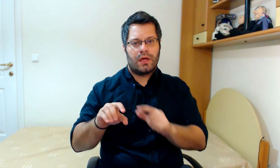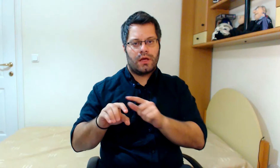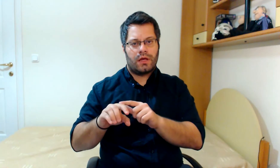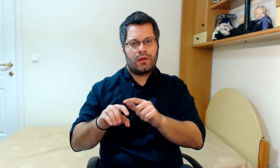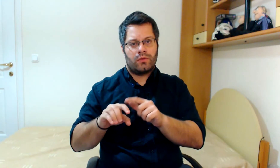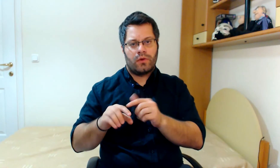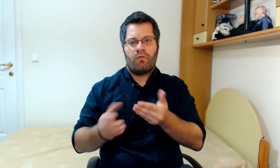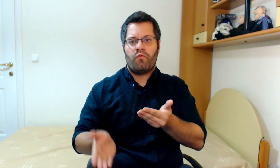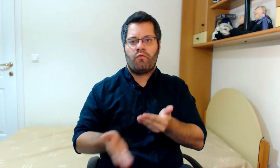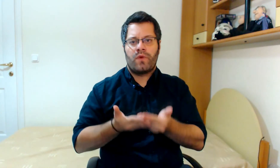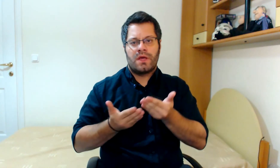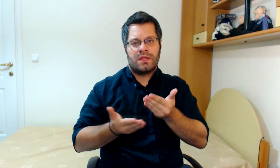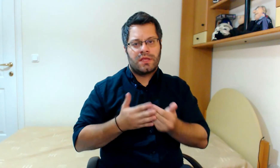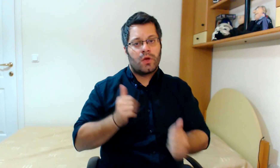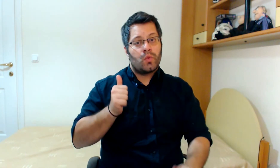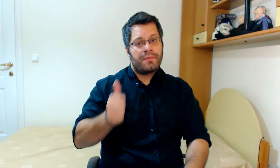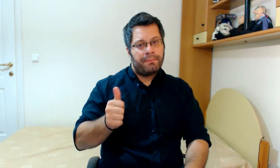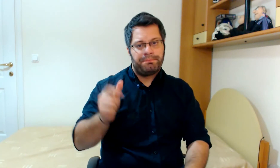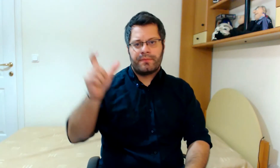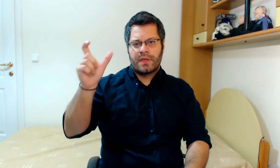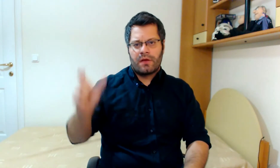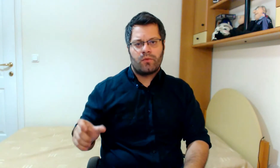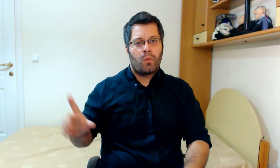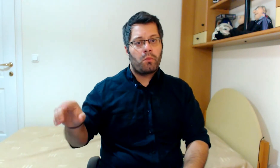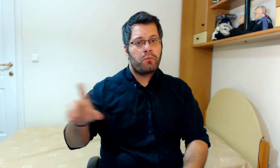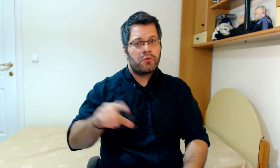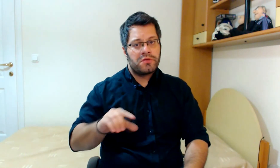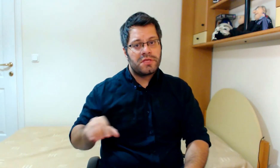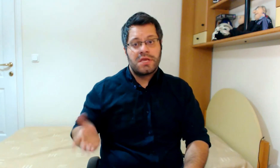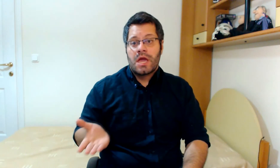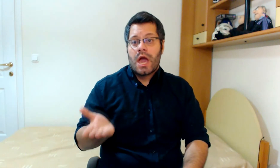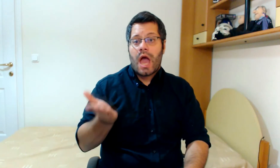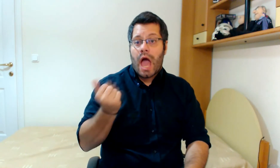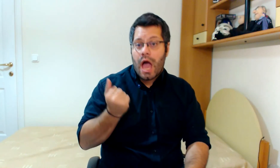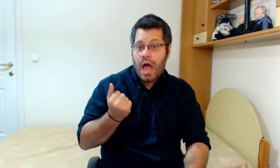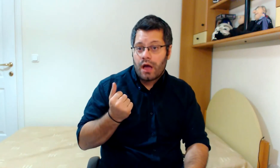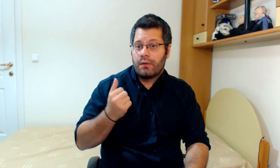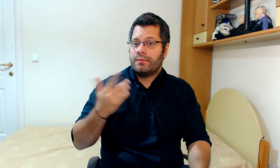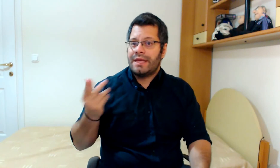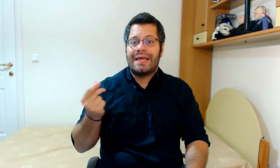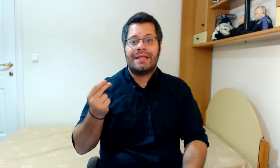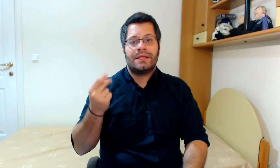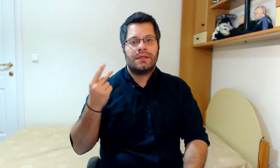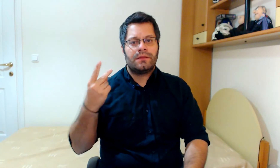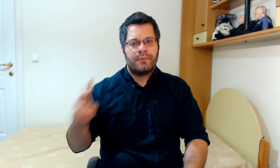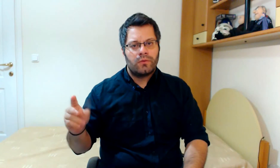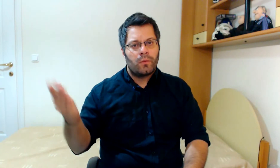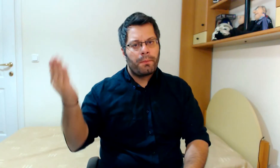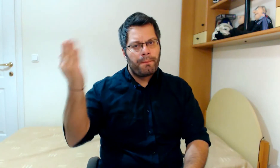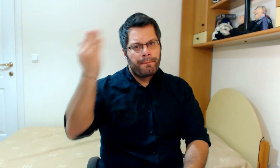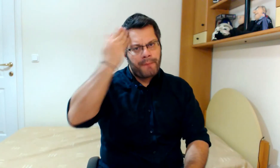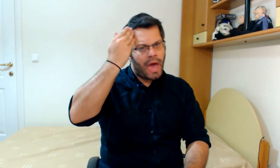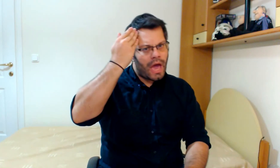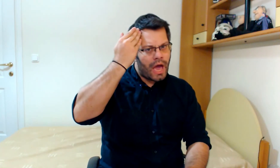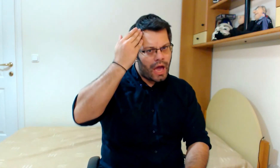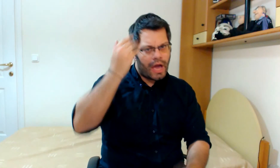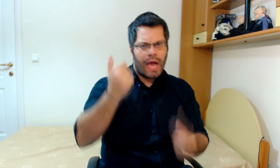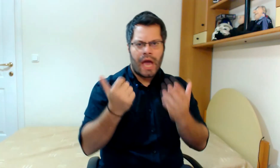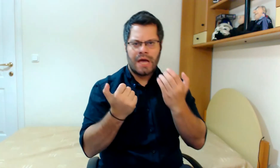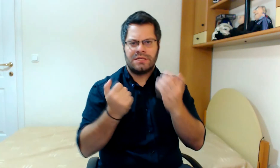στη ροδέλα του ποντικού έχει τα βοηθητικά κουμπιά. Αυτό το ποντίκι δεν έχει. Και τέλος η τιμή του.